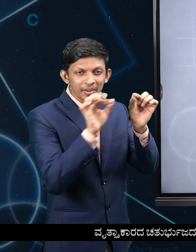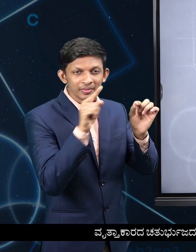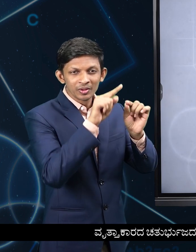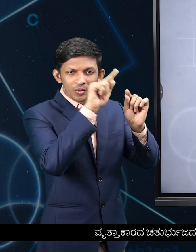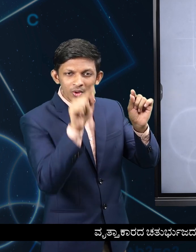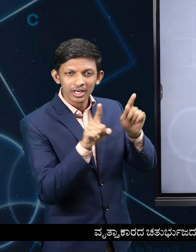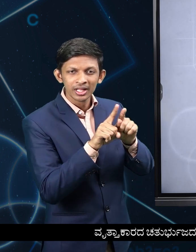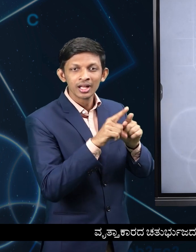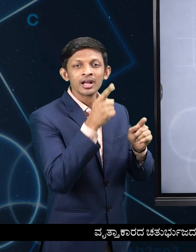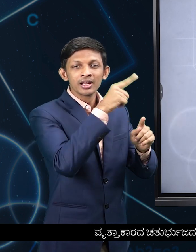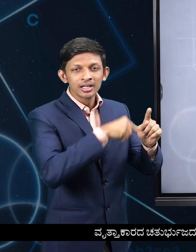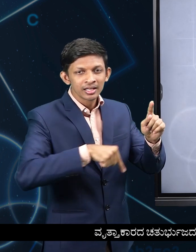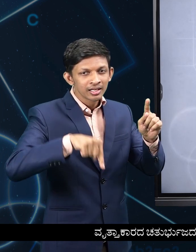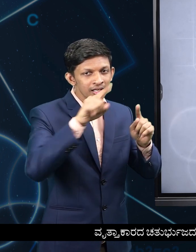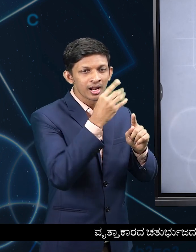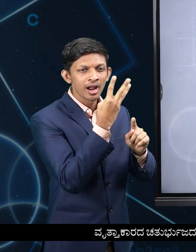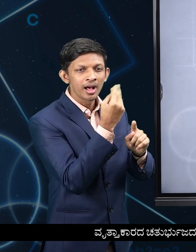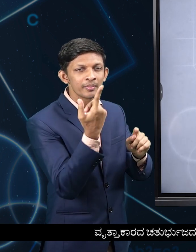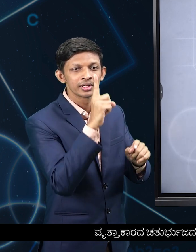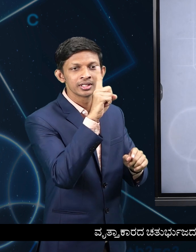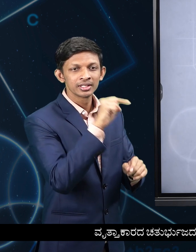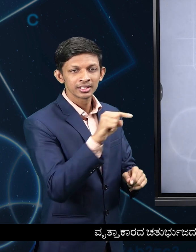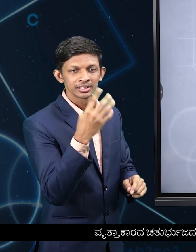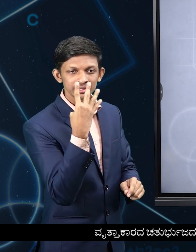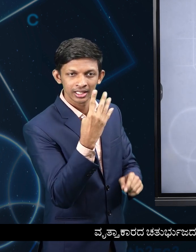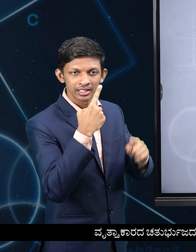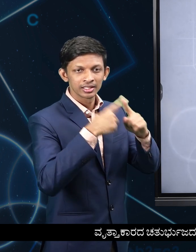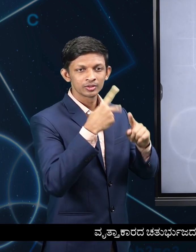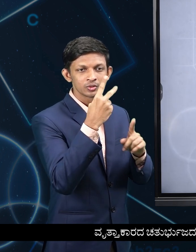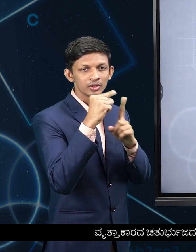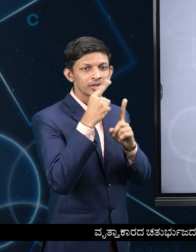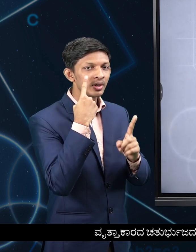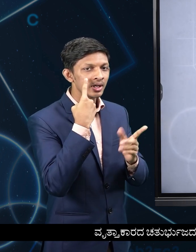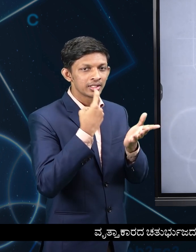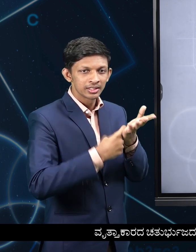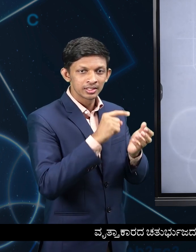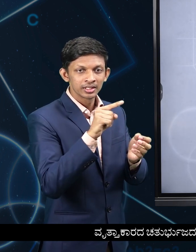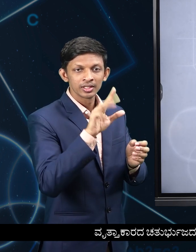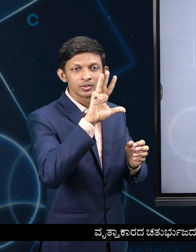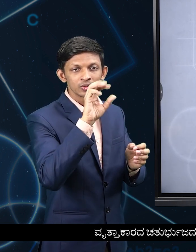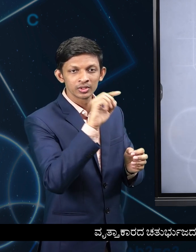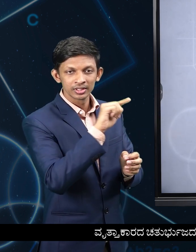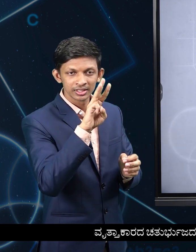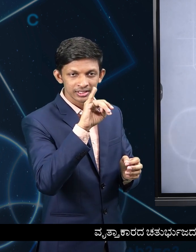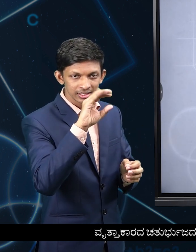ವೃತ್ತಾಕಾರದ ಚತುರ್ಭುಜದ ಚಾಪದ ಉದ್ದ = 1/4 ಇಂಟು 2πr = 90